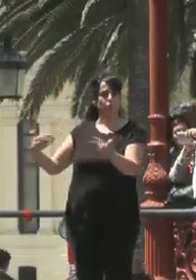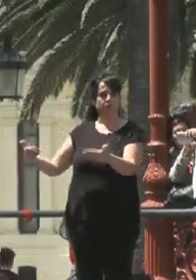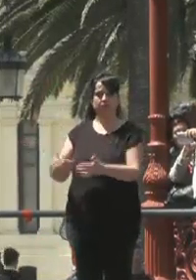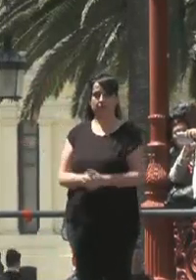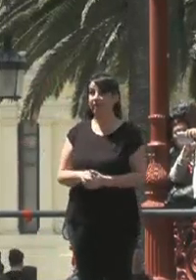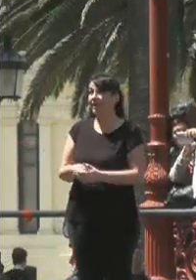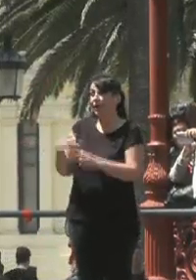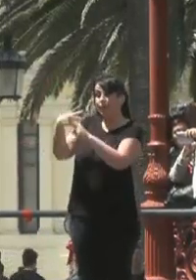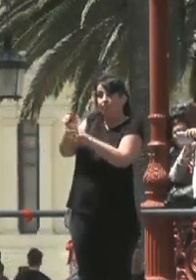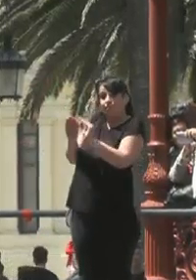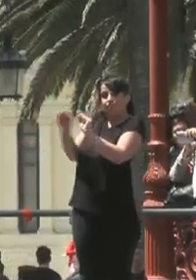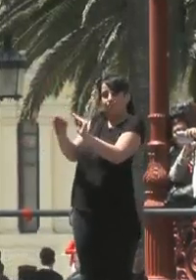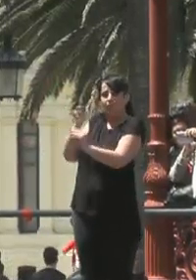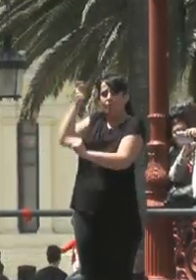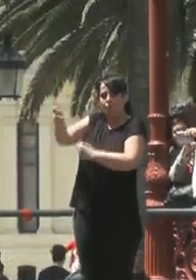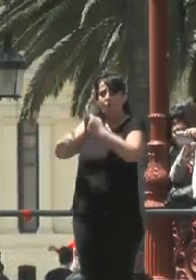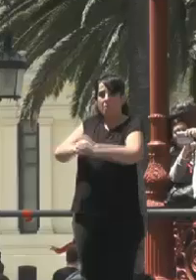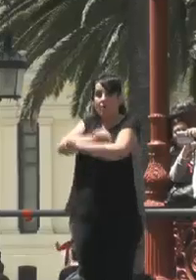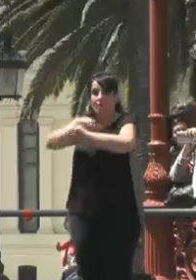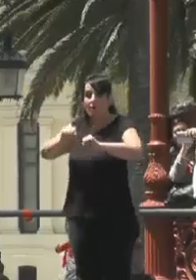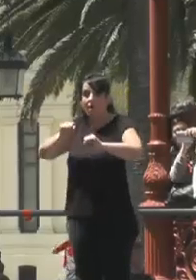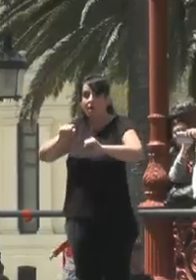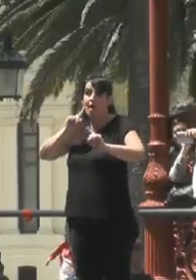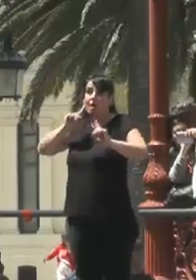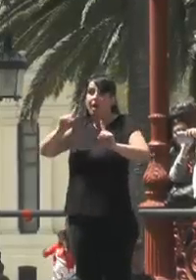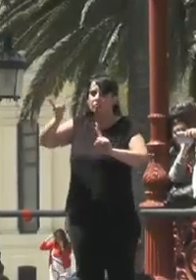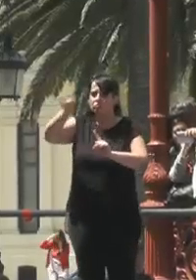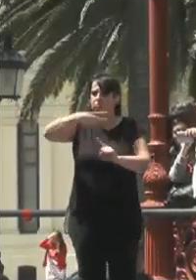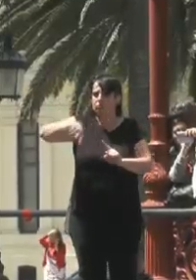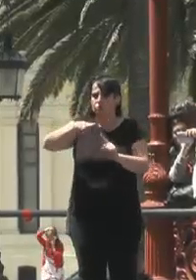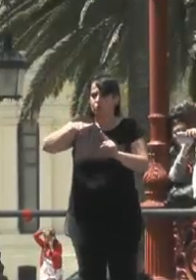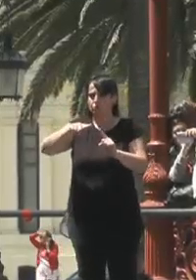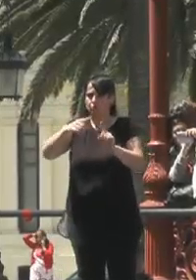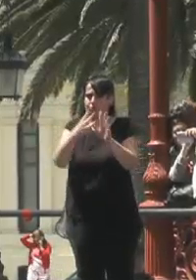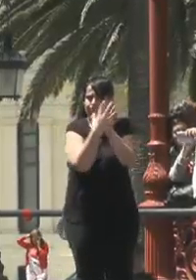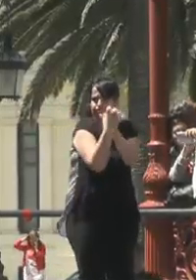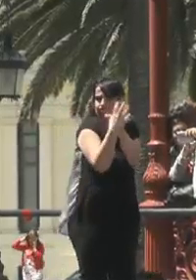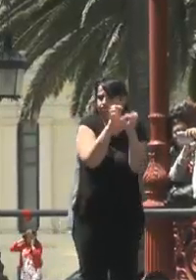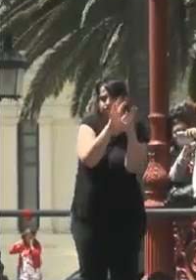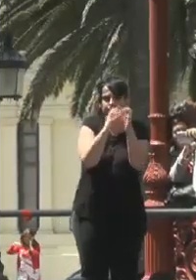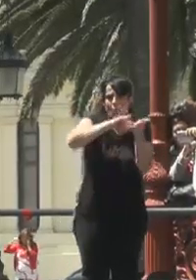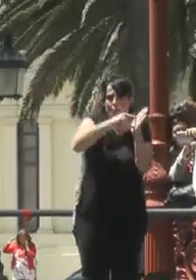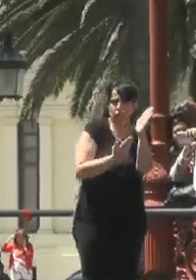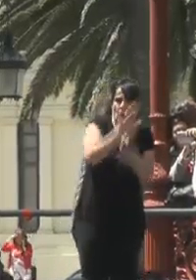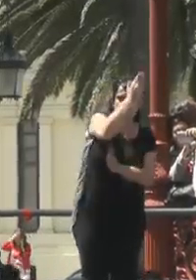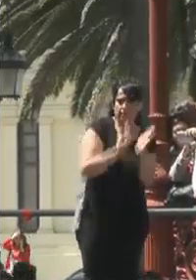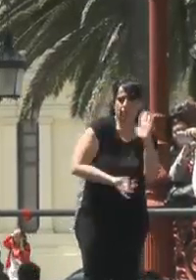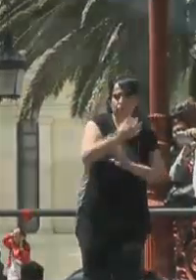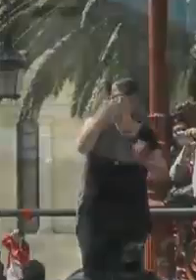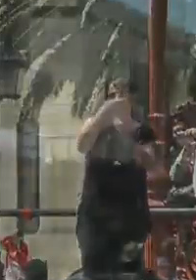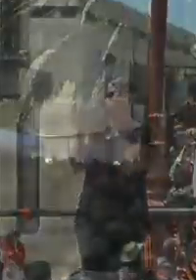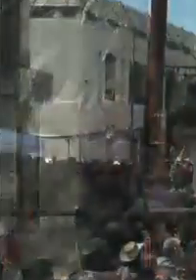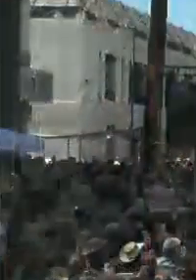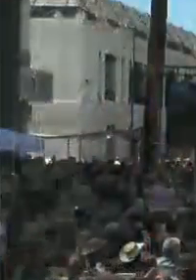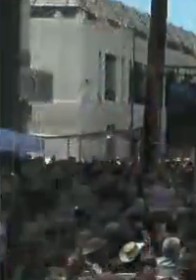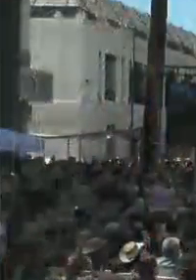Partido Popular, es lo que se va a consolidar si no nos ponemos todos de acuerdo a combatirla y a proponer un proyecto alternativo. Y eso tiene un